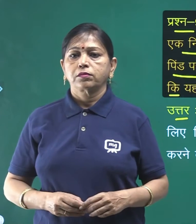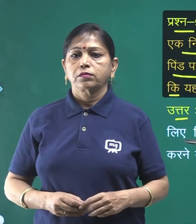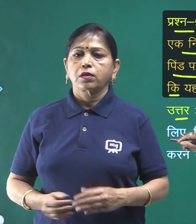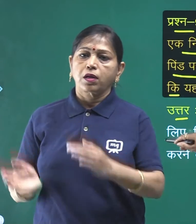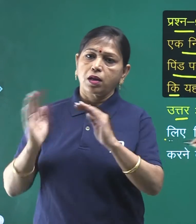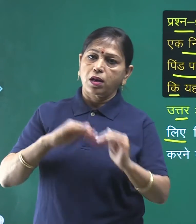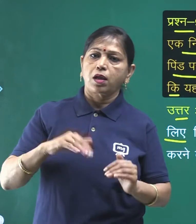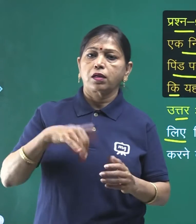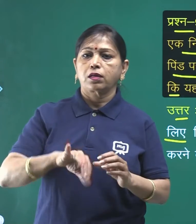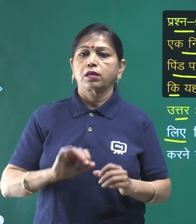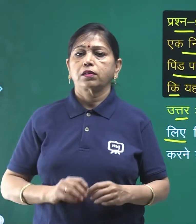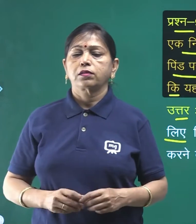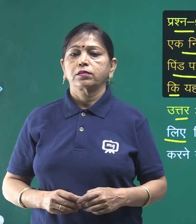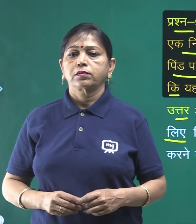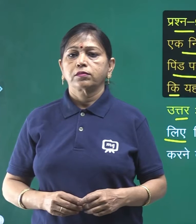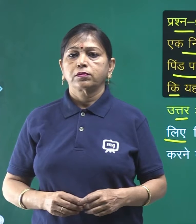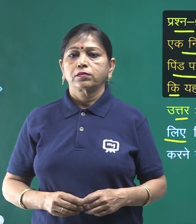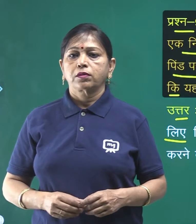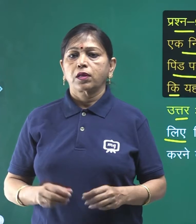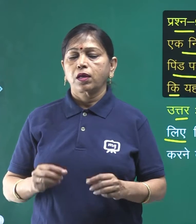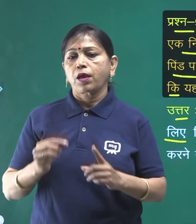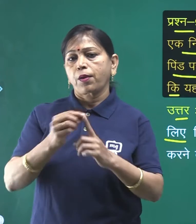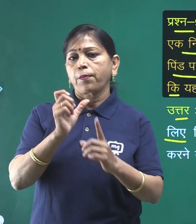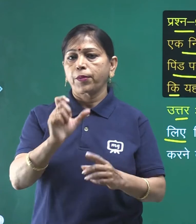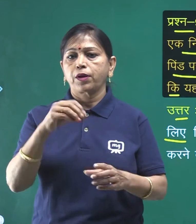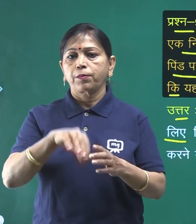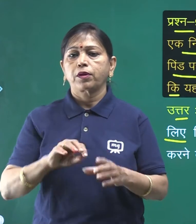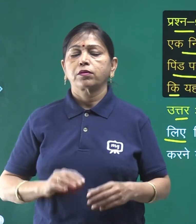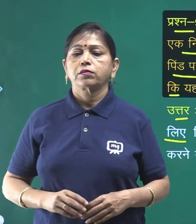लाने के लिए पिंड पर